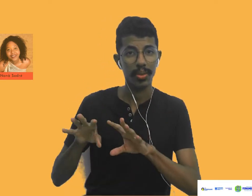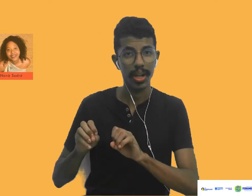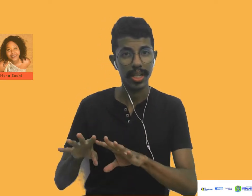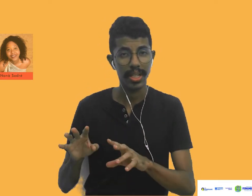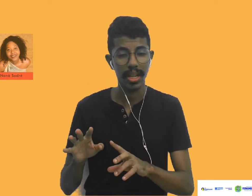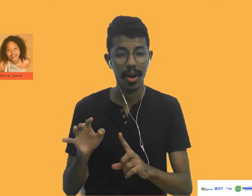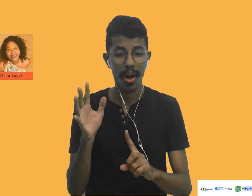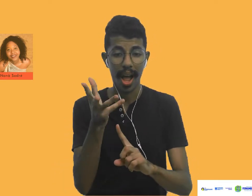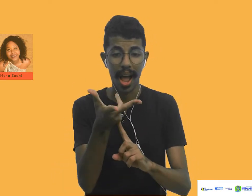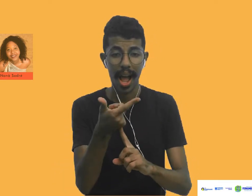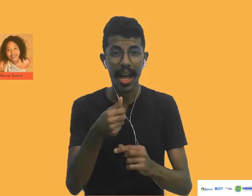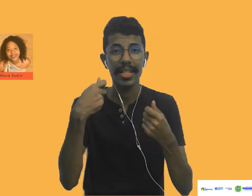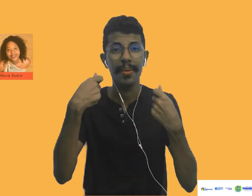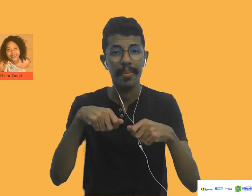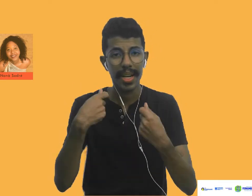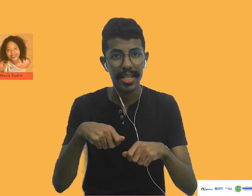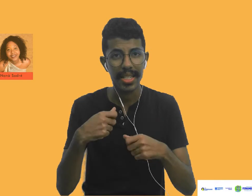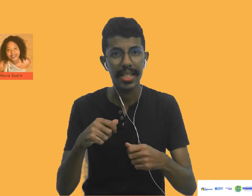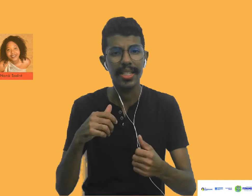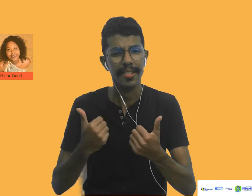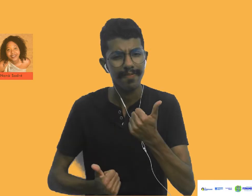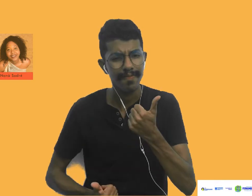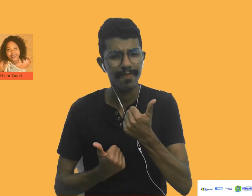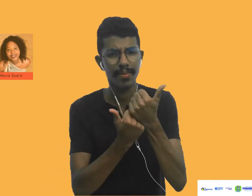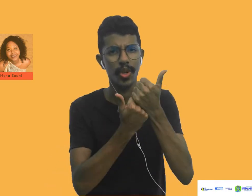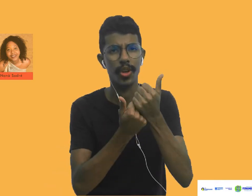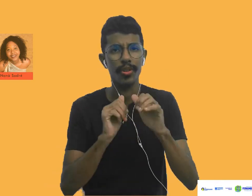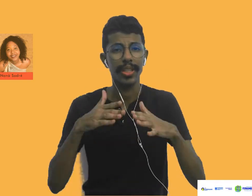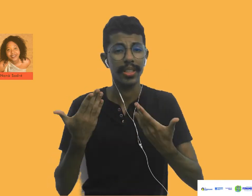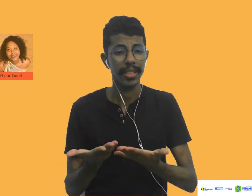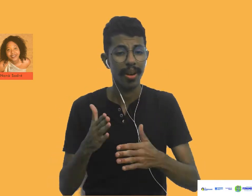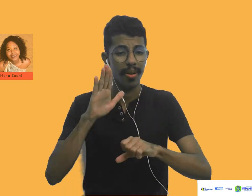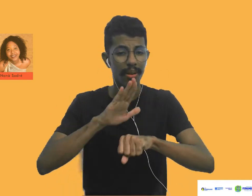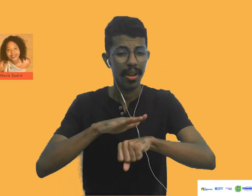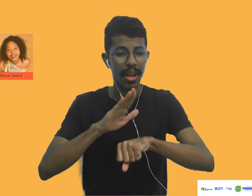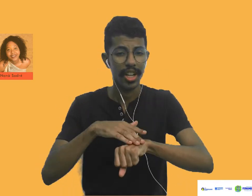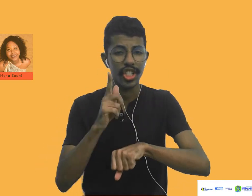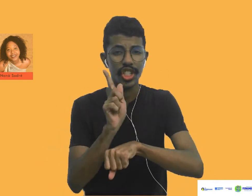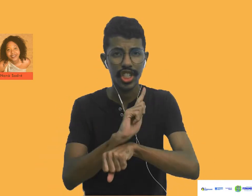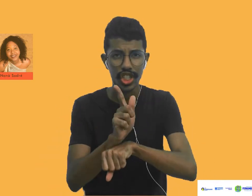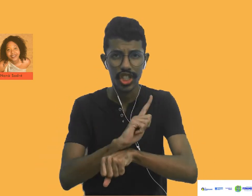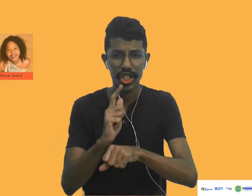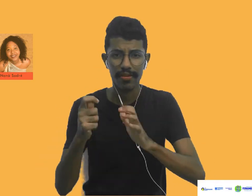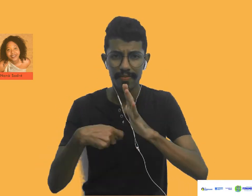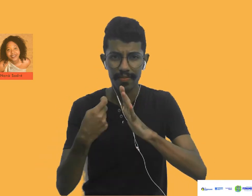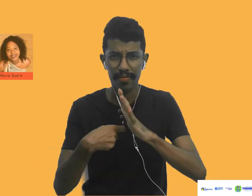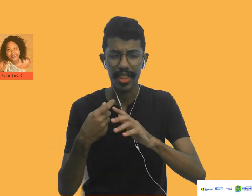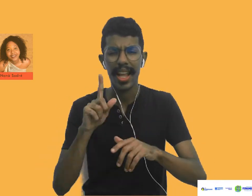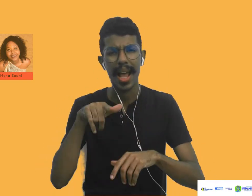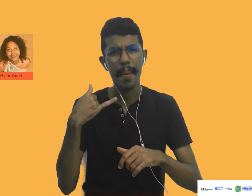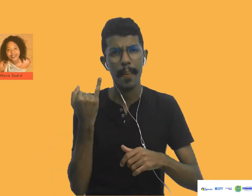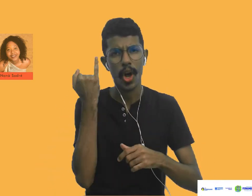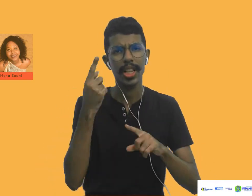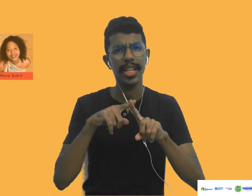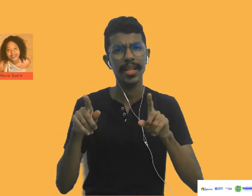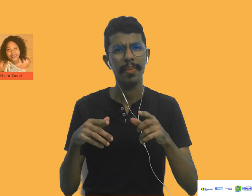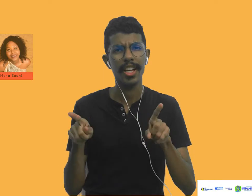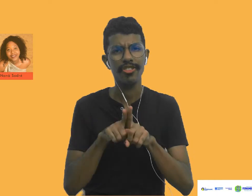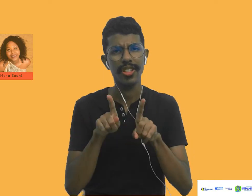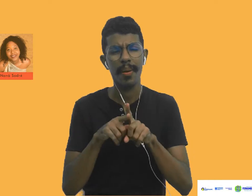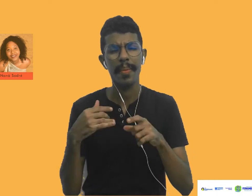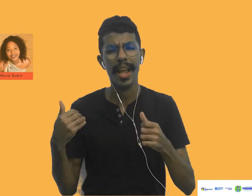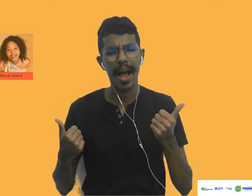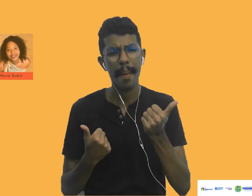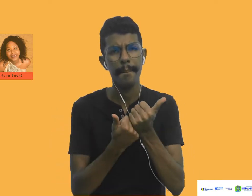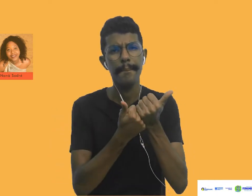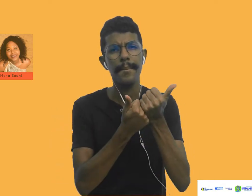e ela precisa ser apoiada. A autogestão é muito importante, mas o apoio também